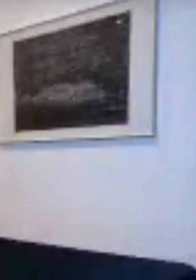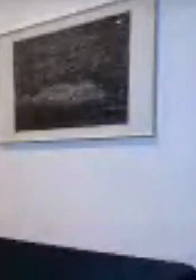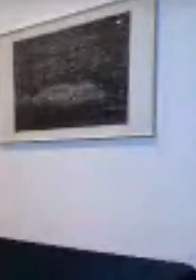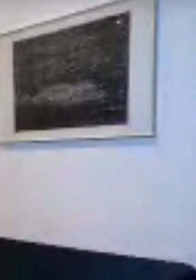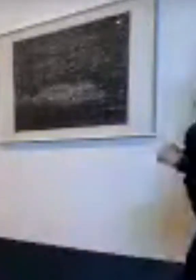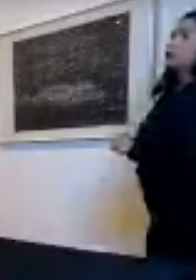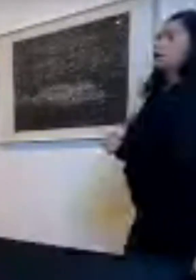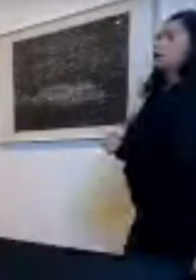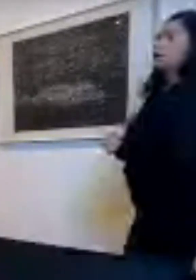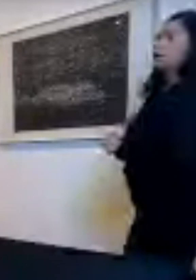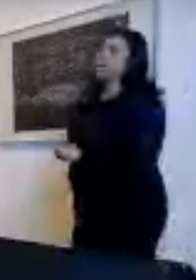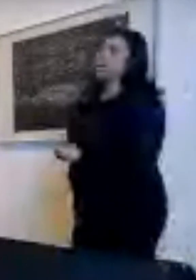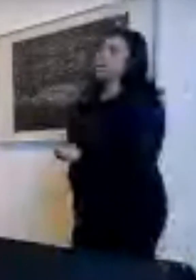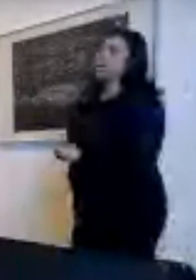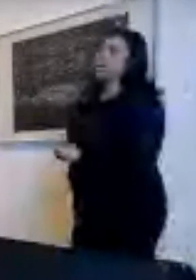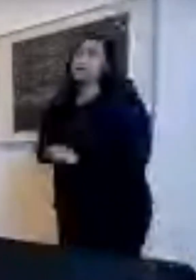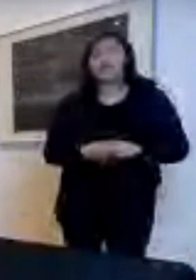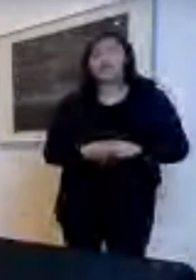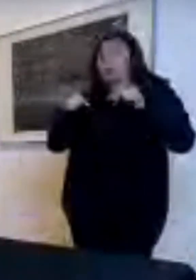largo periodo en nuestras casas,